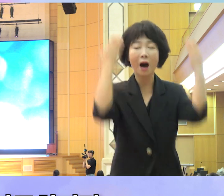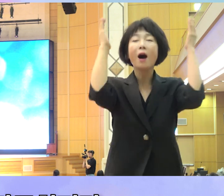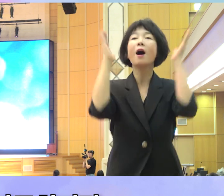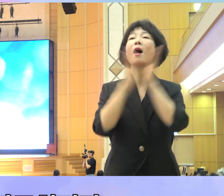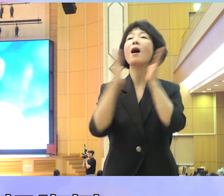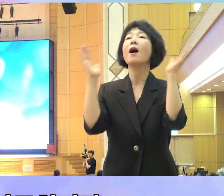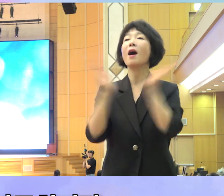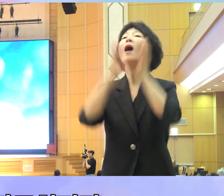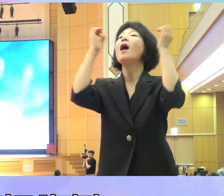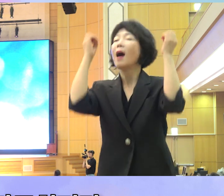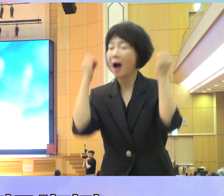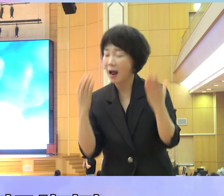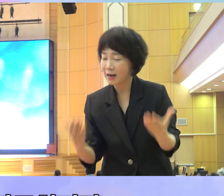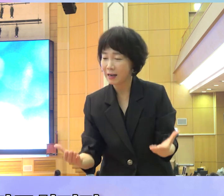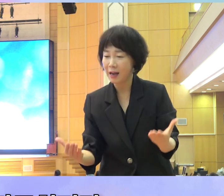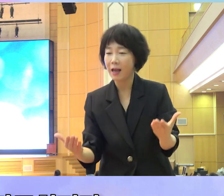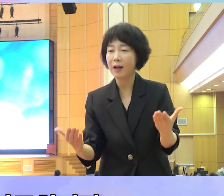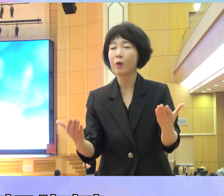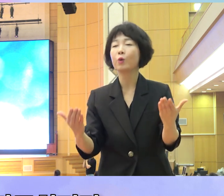할렐루야